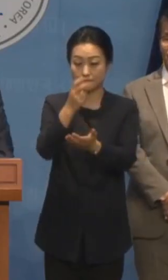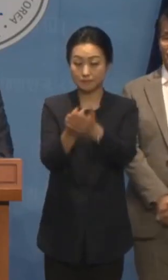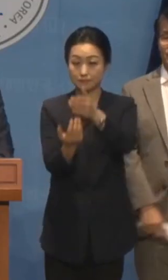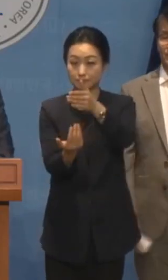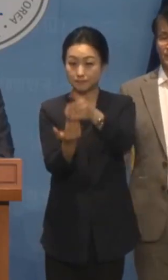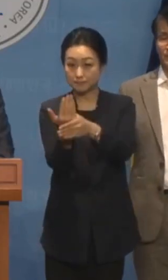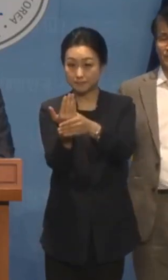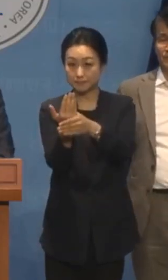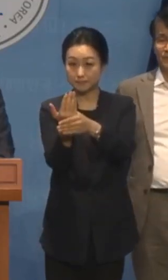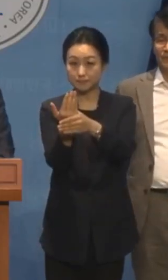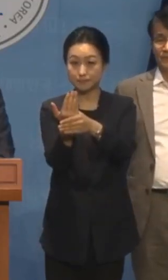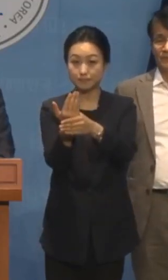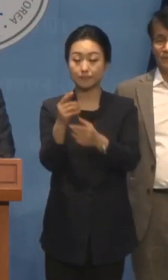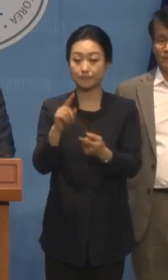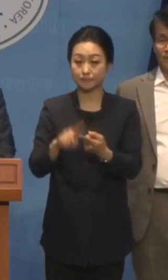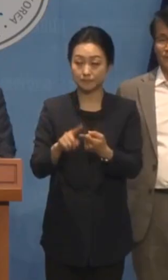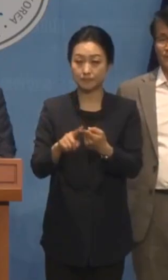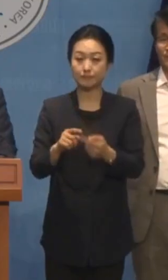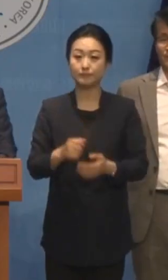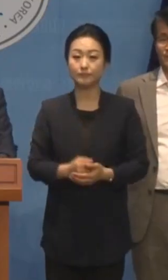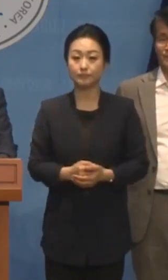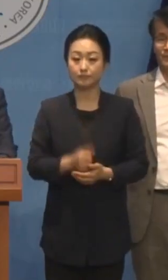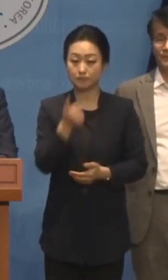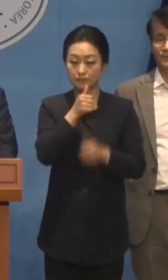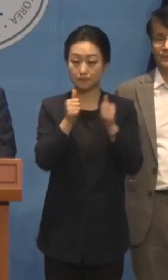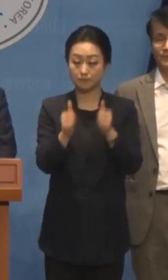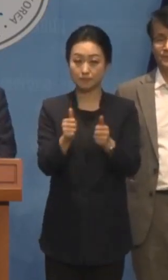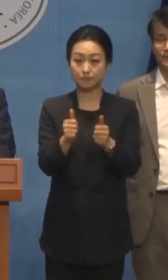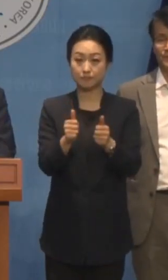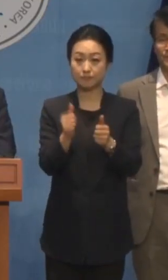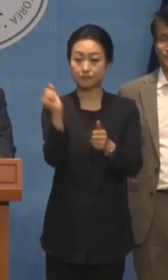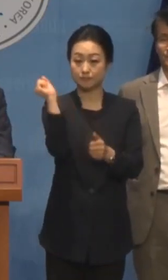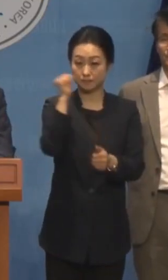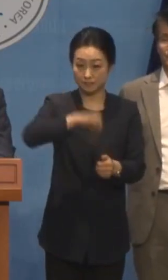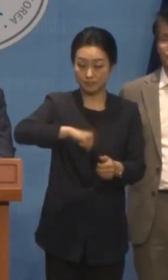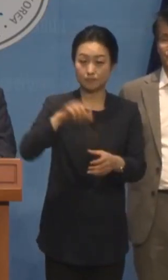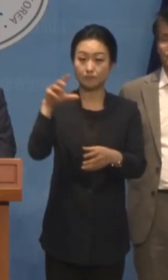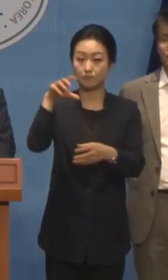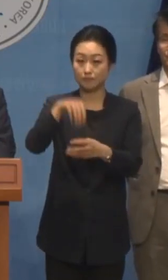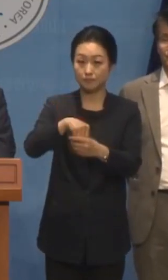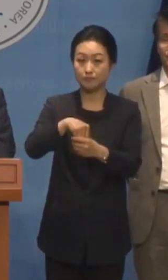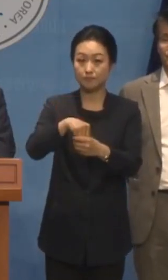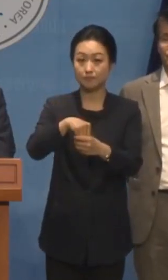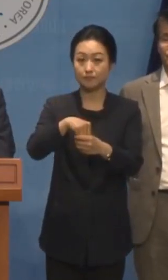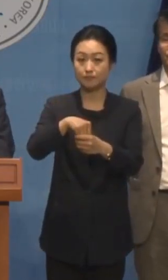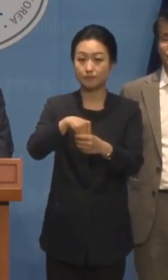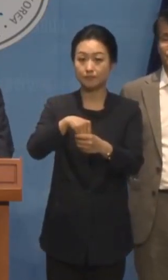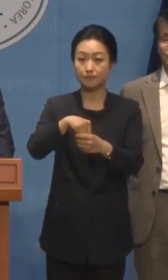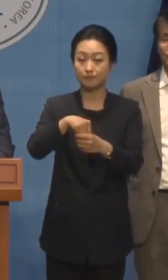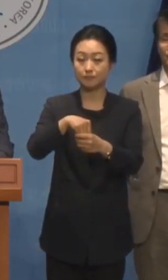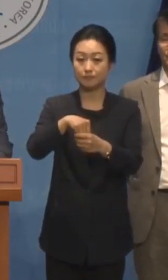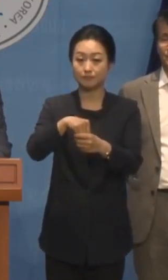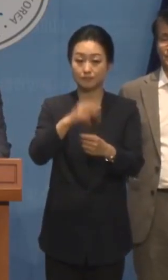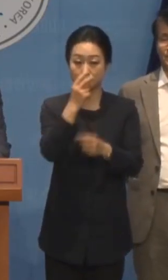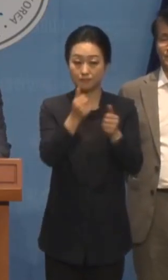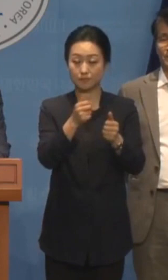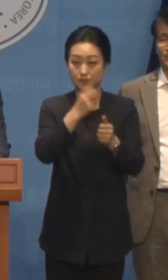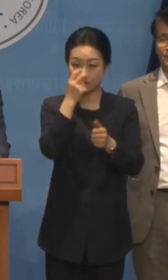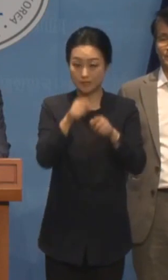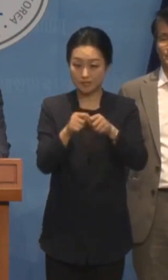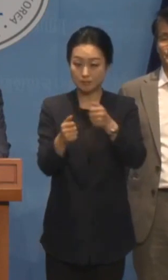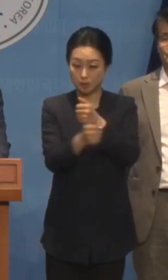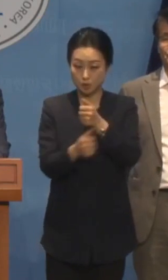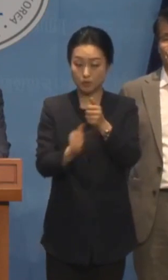사건을 알선수재와 그리고 변호사법 위반을 포함해서 우리 검찰